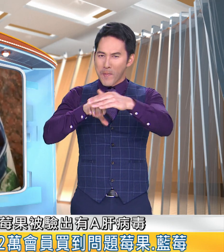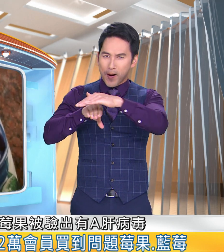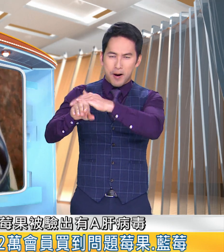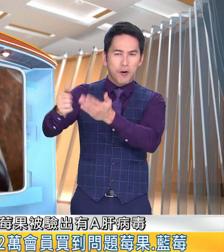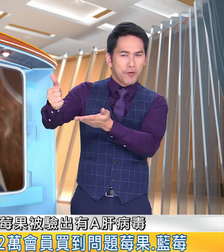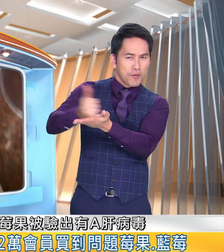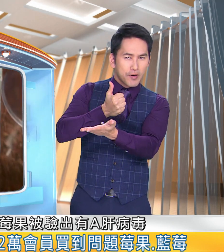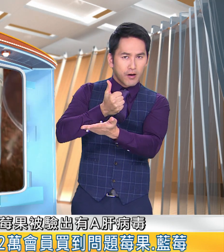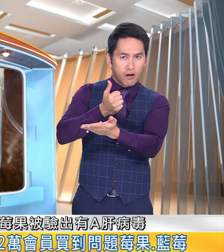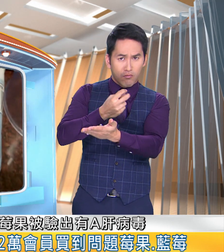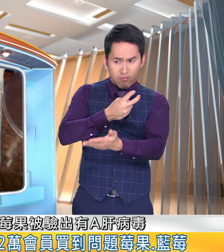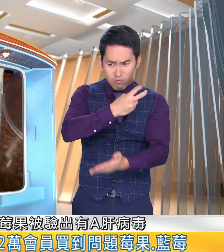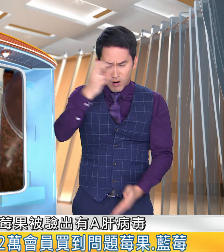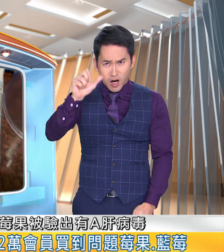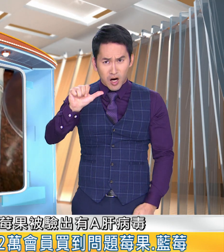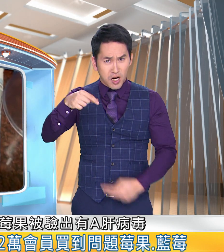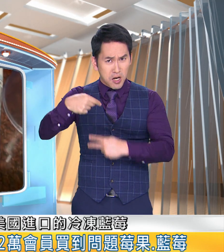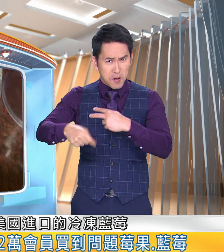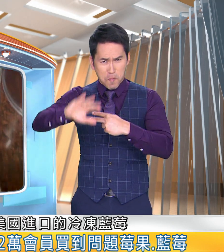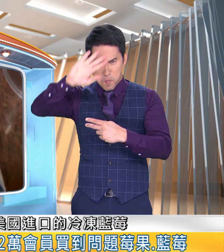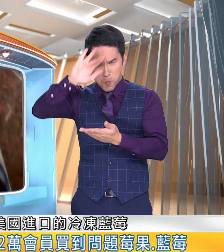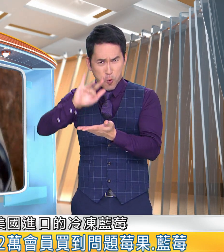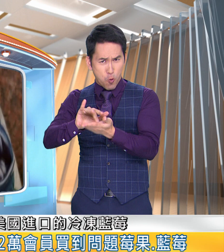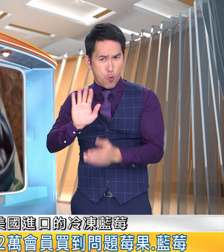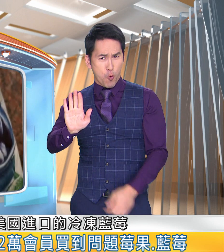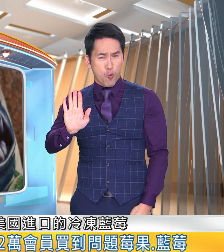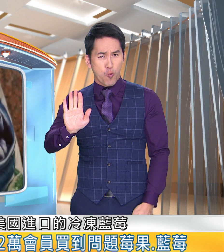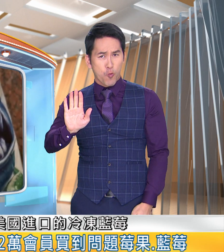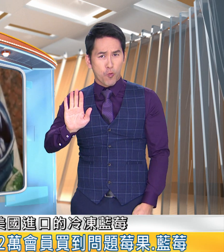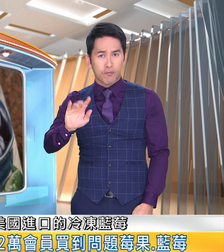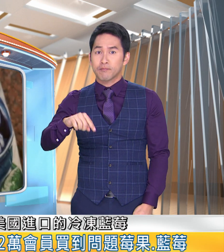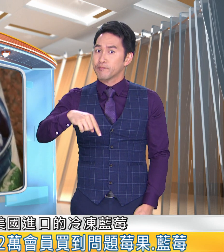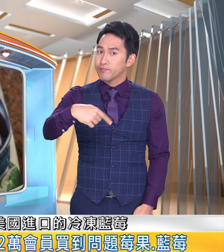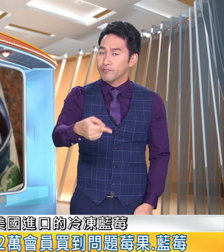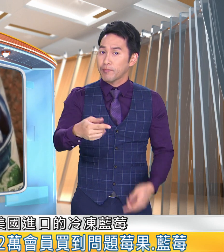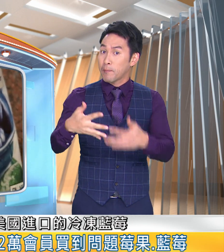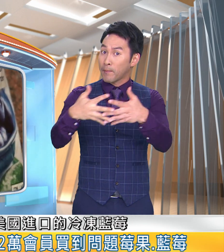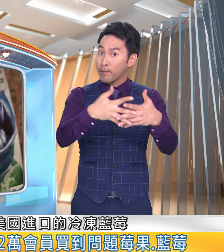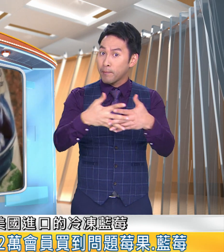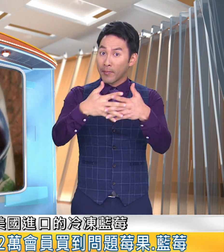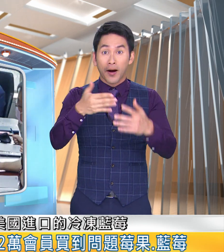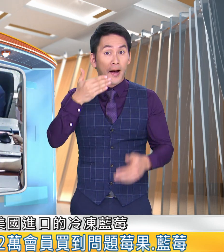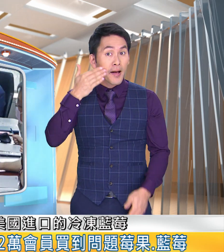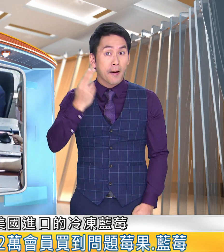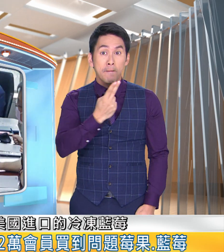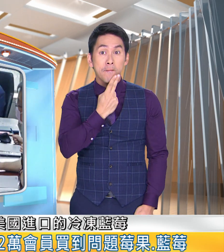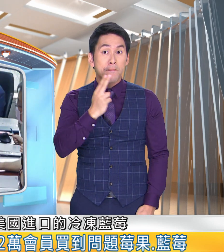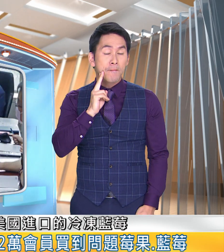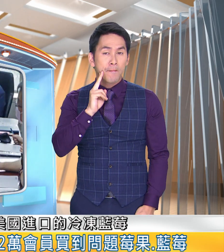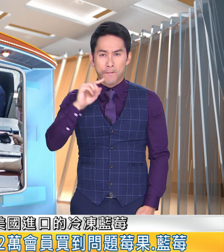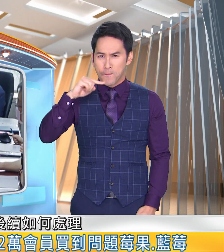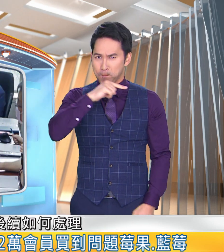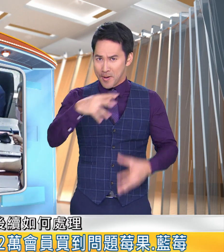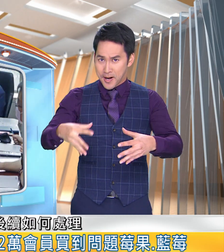毒，而后续又发现从美国进口的冷冻蓝莓也有相同的问